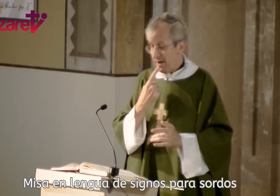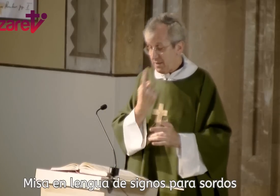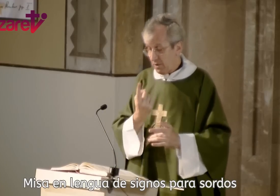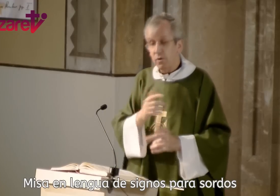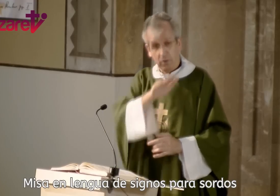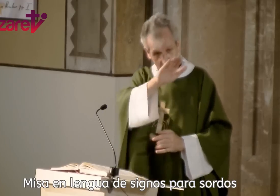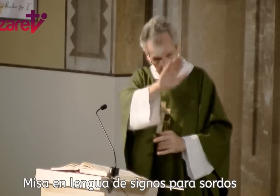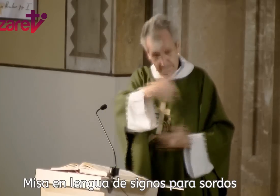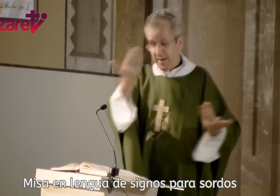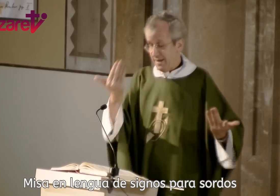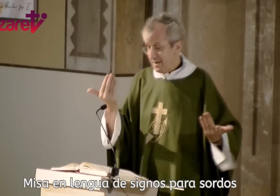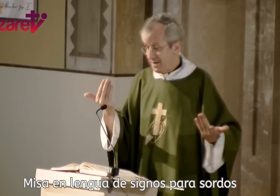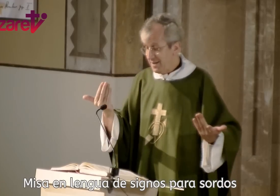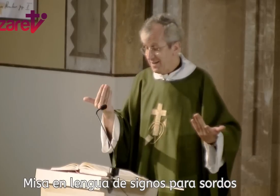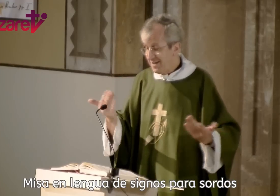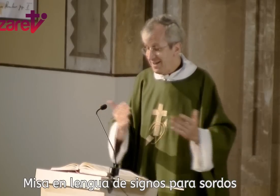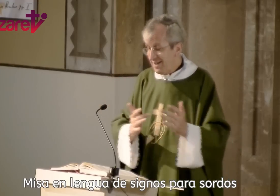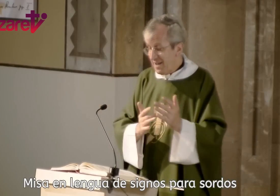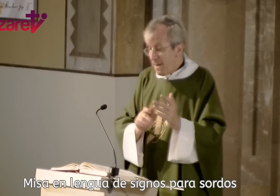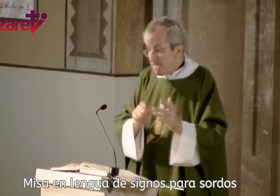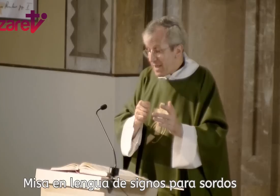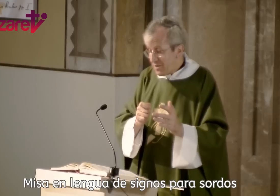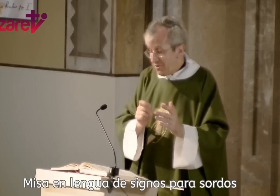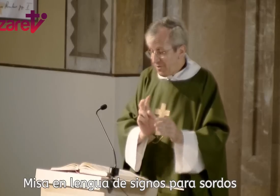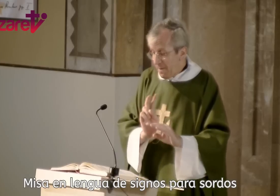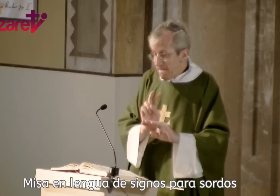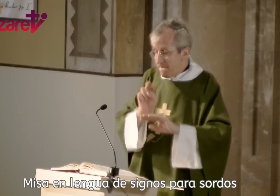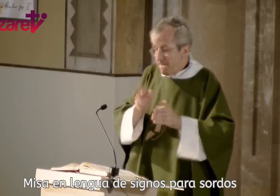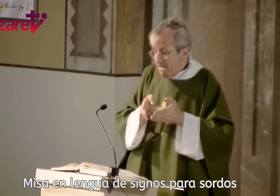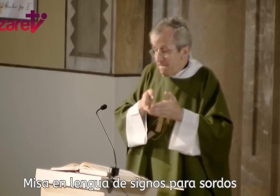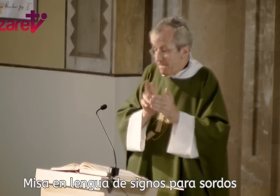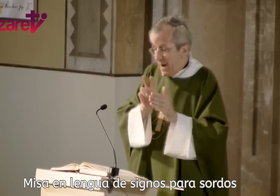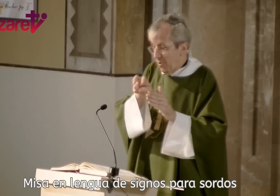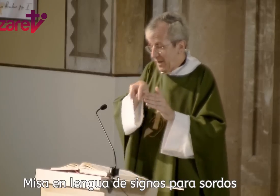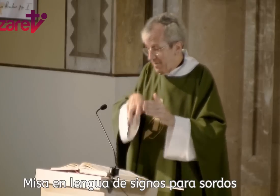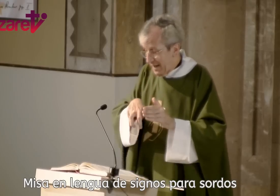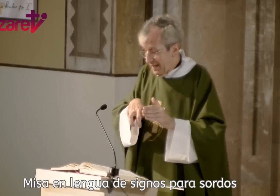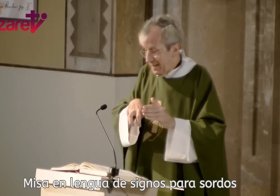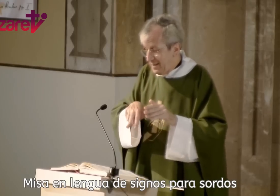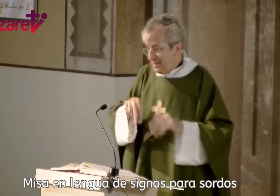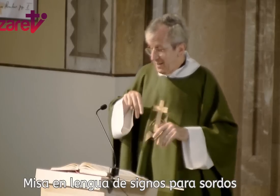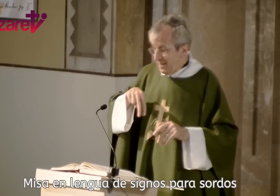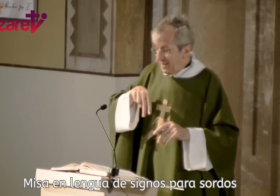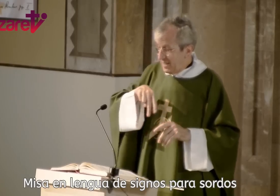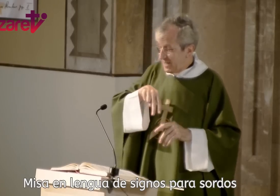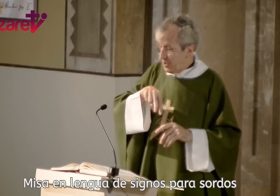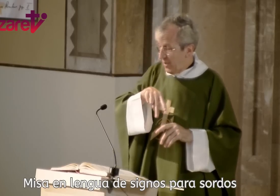Él le dijo: «Ven». Pedro bajó de la barca y se echó a